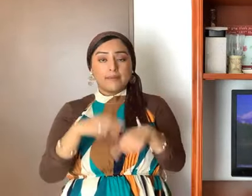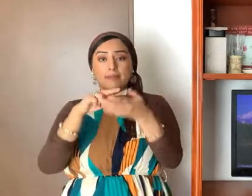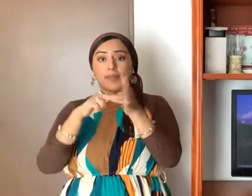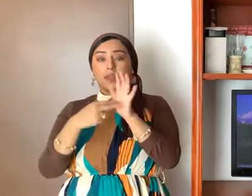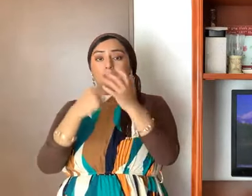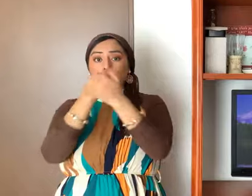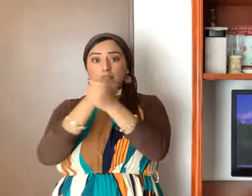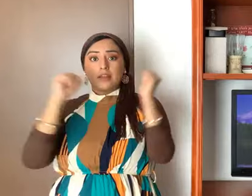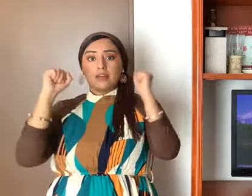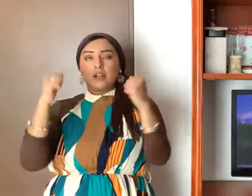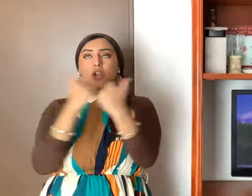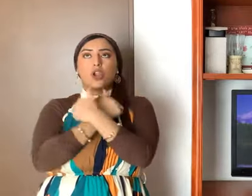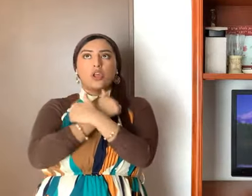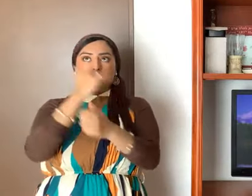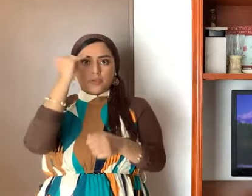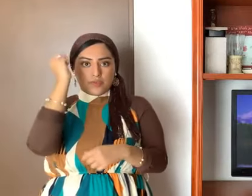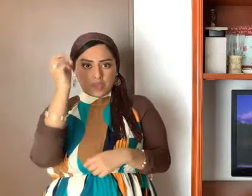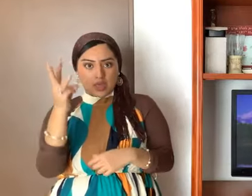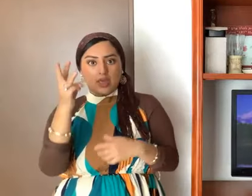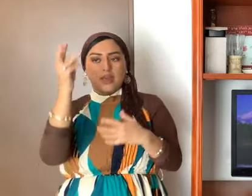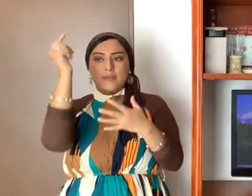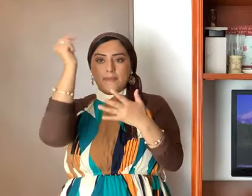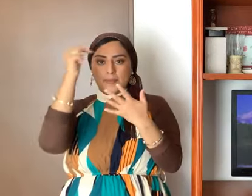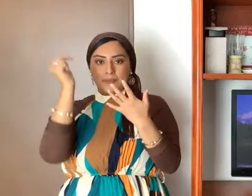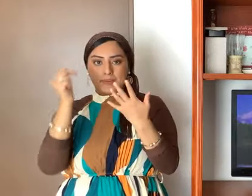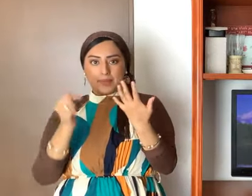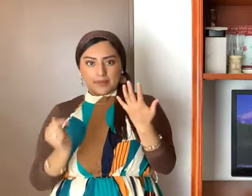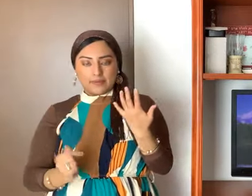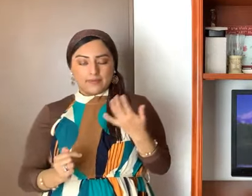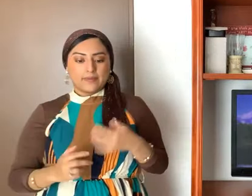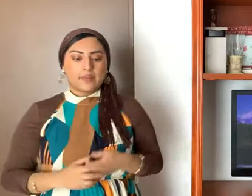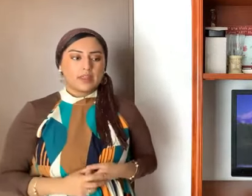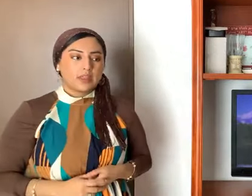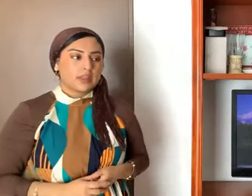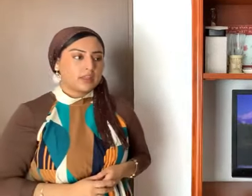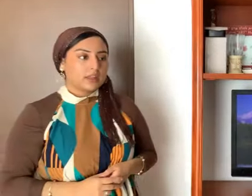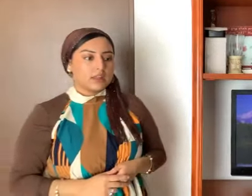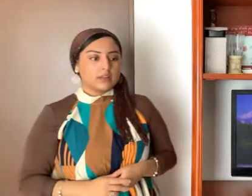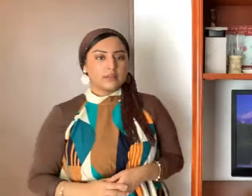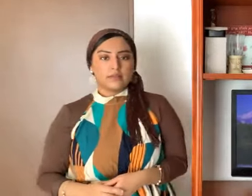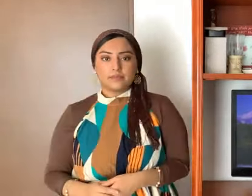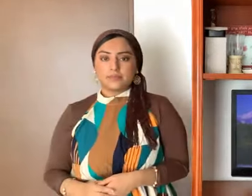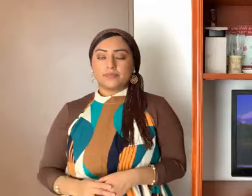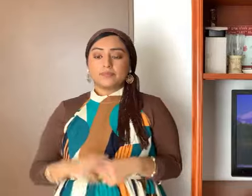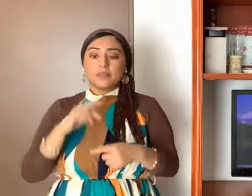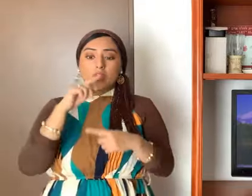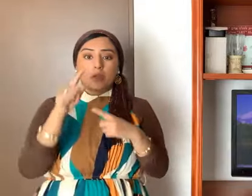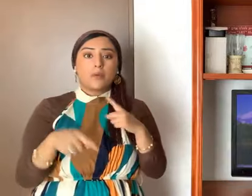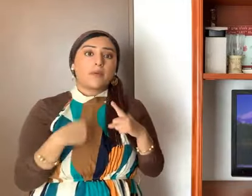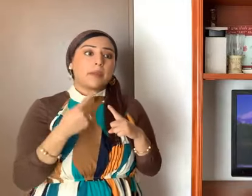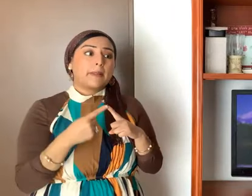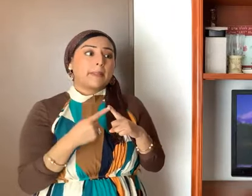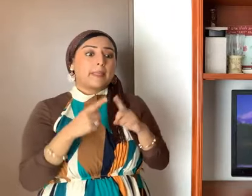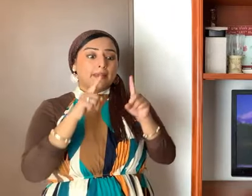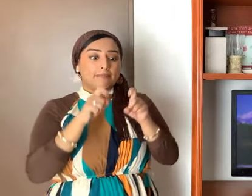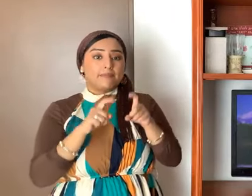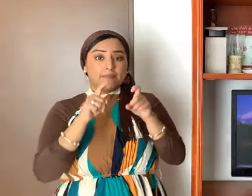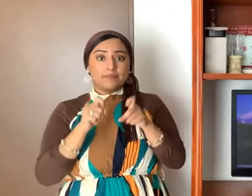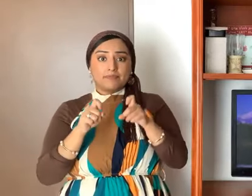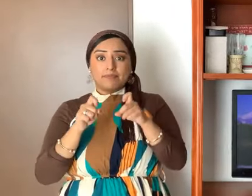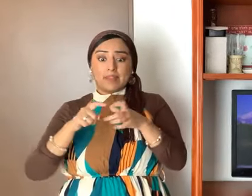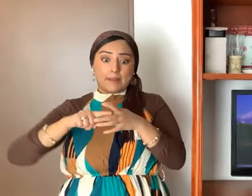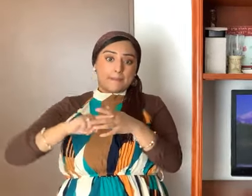que es el amor de Yahshua, etcétera, etcétera, la bendición, etcétera, etcétera. Entonces, cuando viene una prueba,